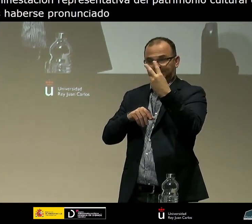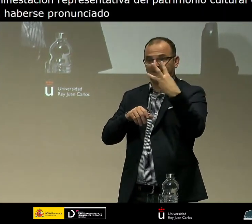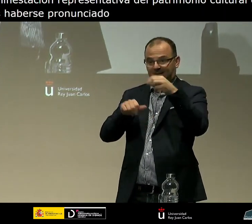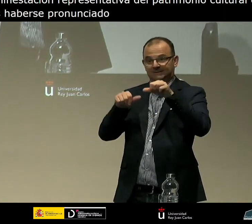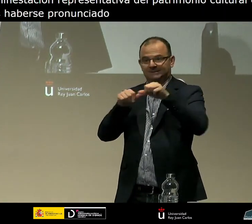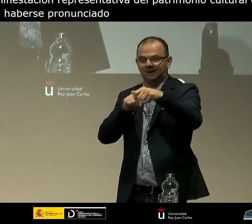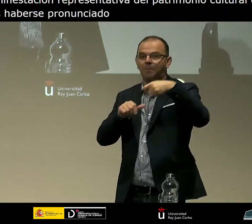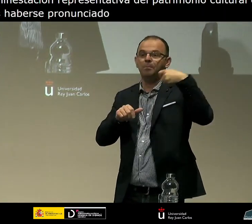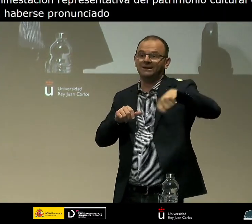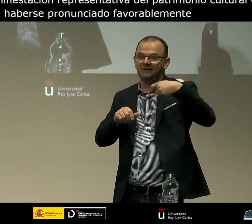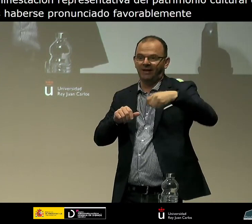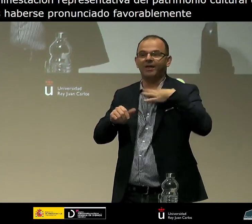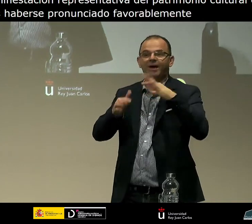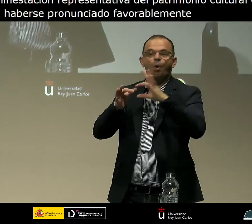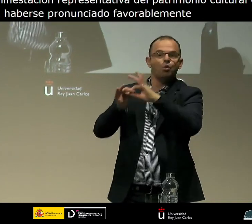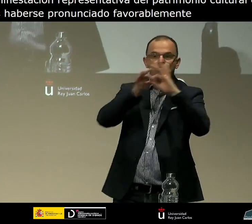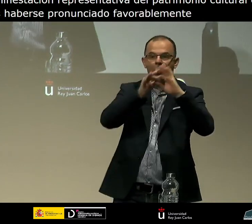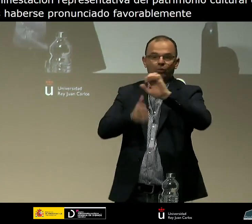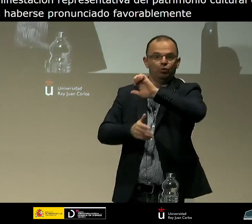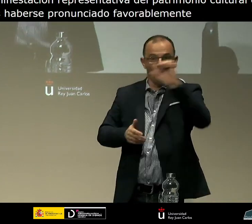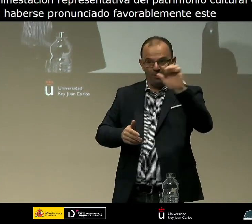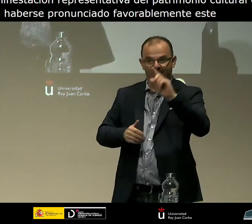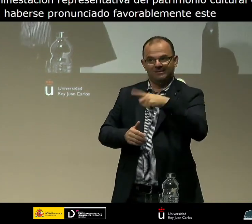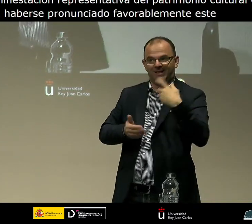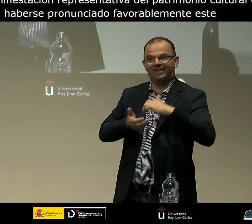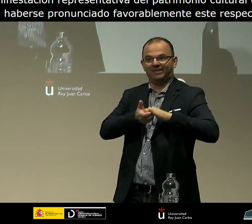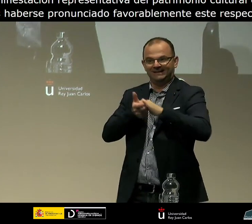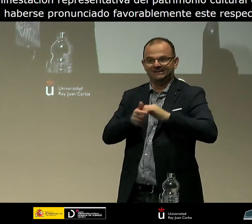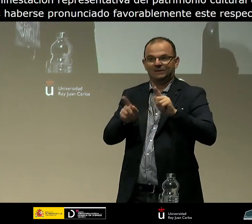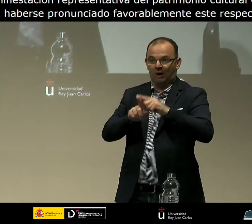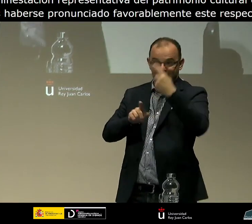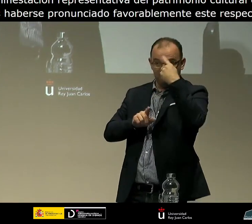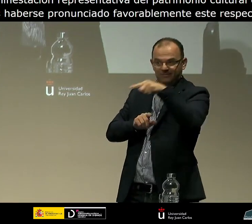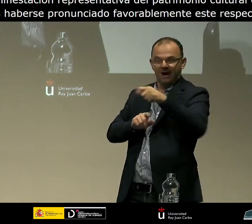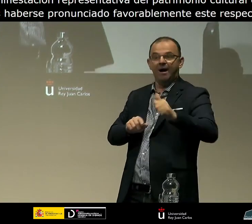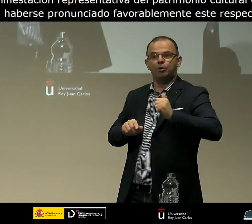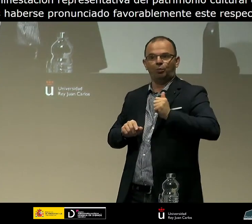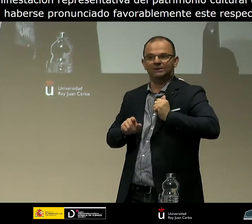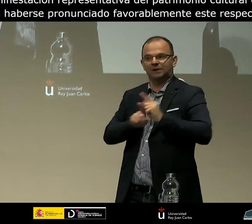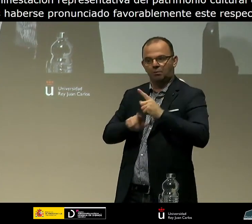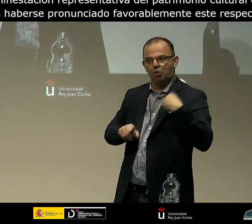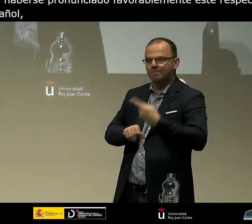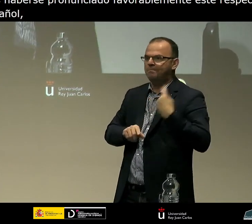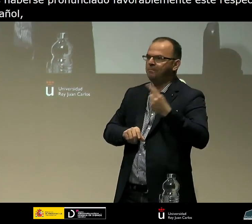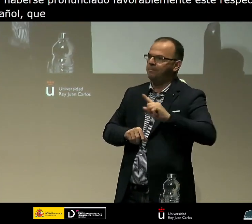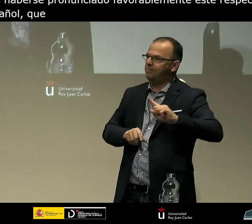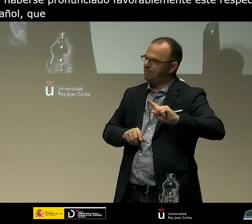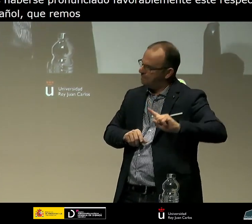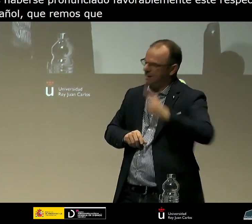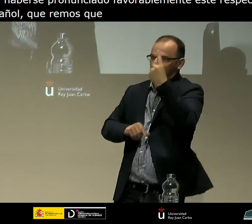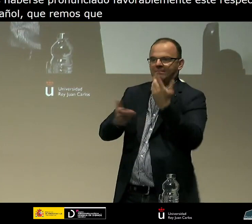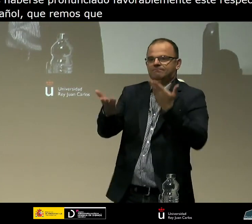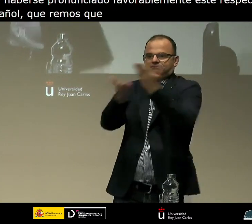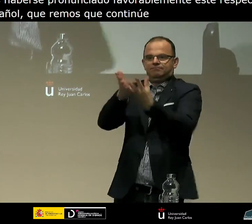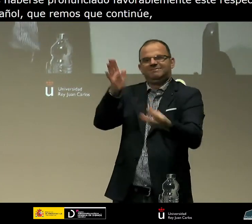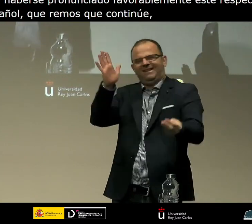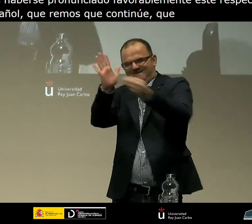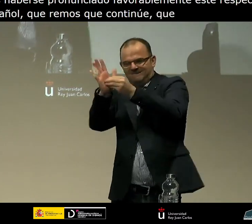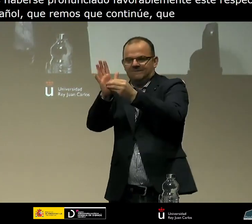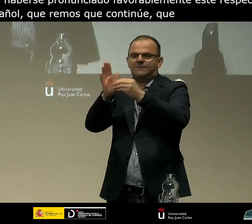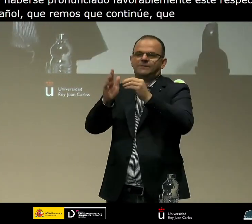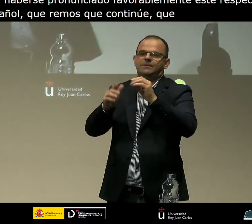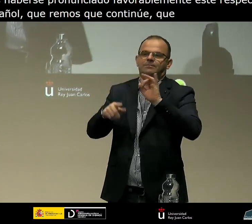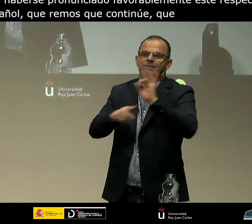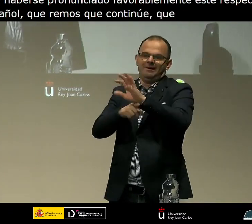esto continúe. Que en febrero de 2023 la Presidencia Europea de la CENSE, en julio, que como se asume aquí